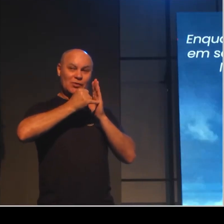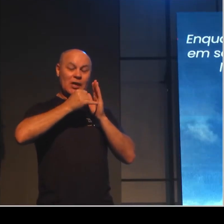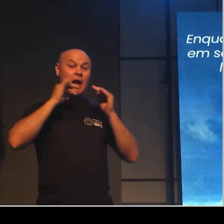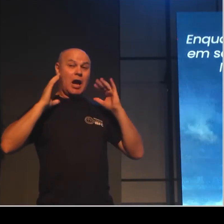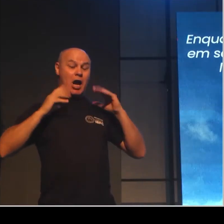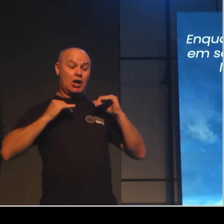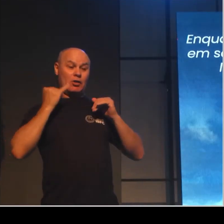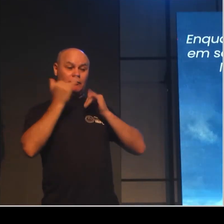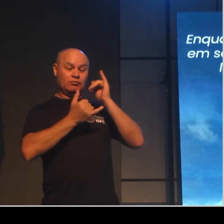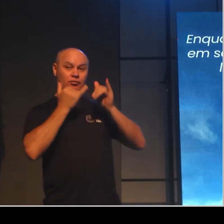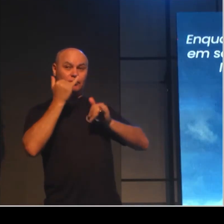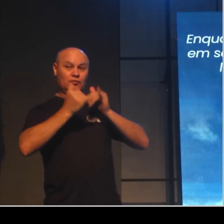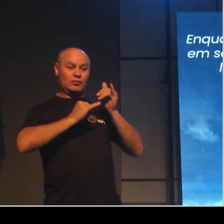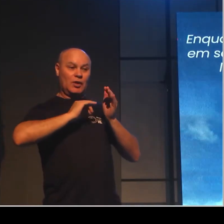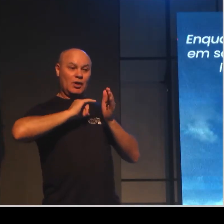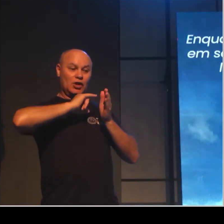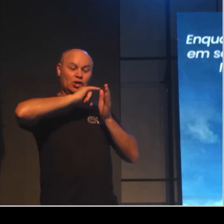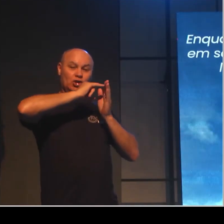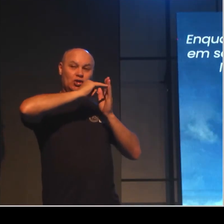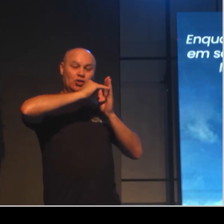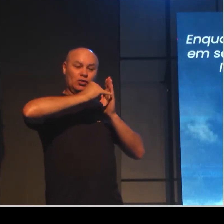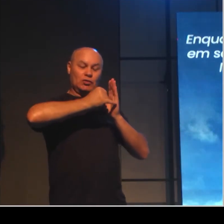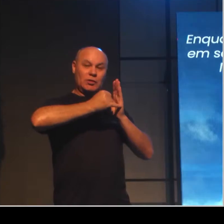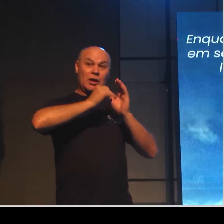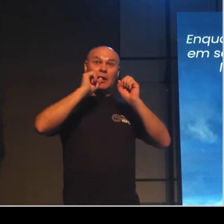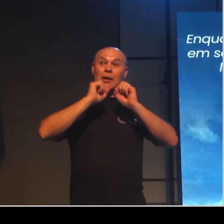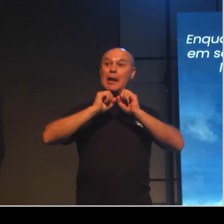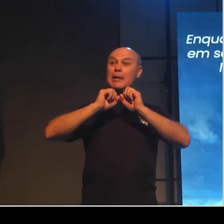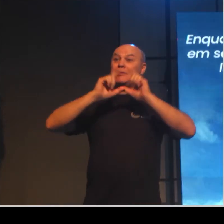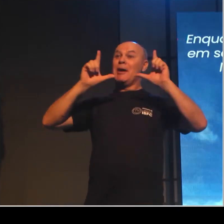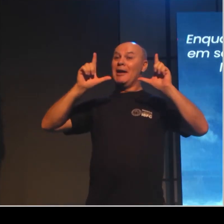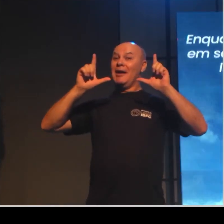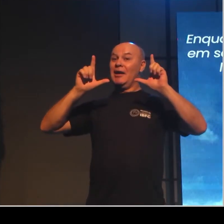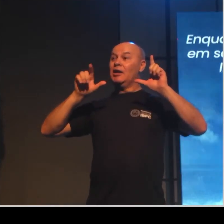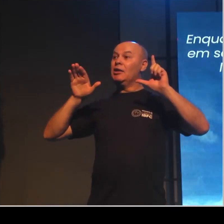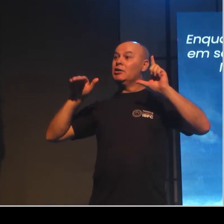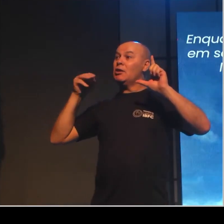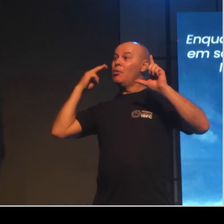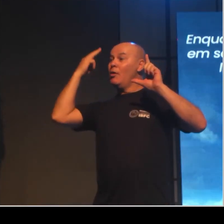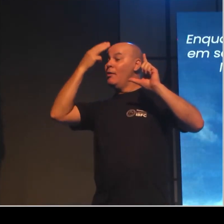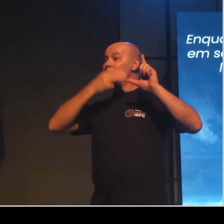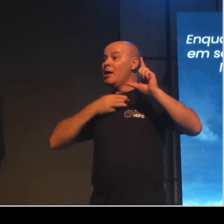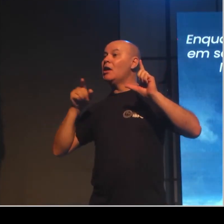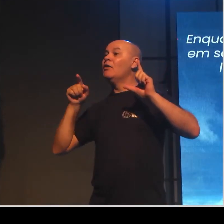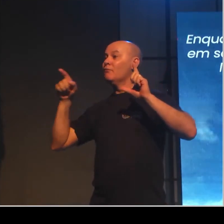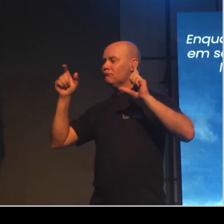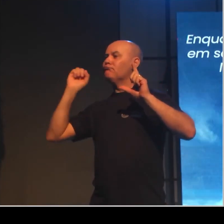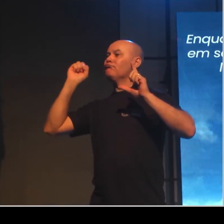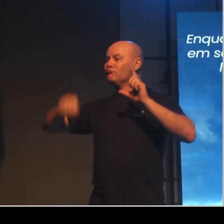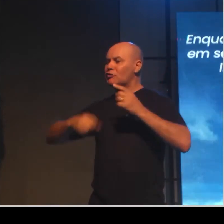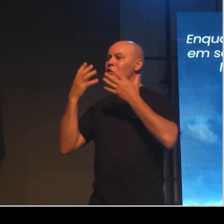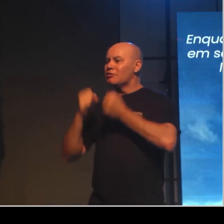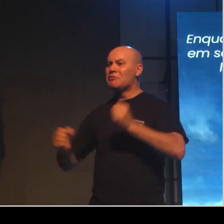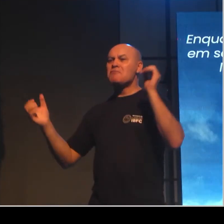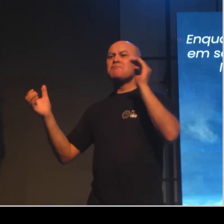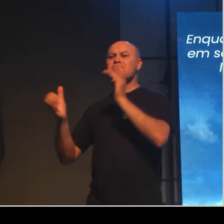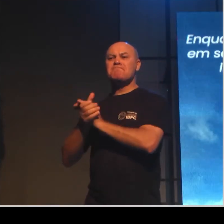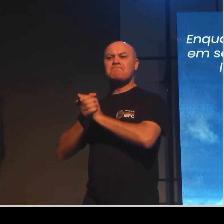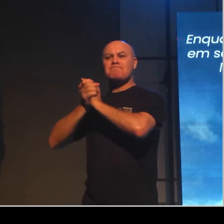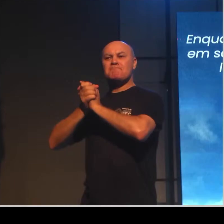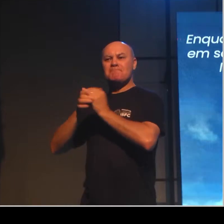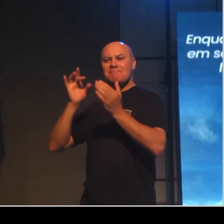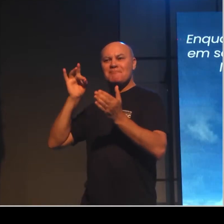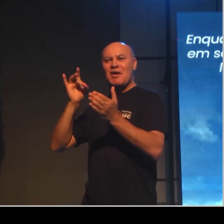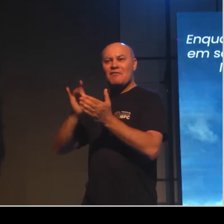Maria como esposa. Em outras palavras, José fez exatamente o que o anjo lhe disse